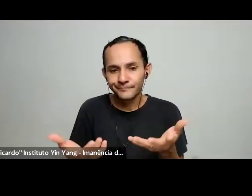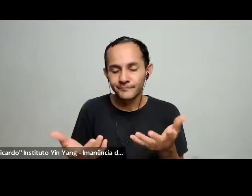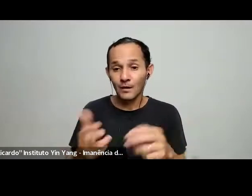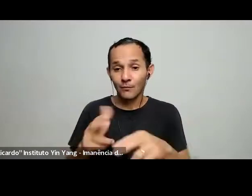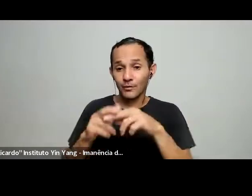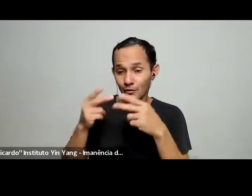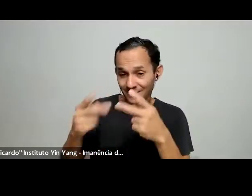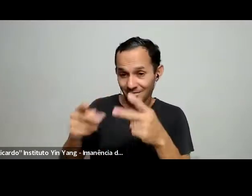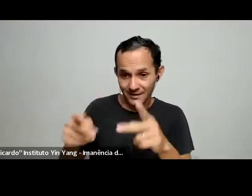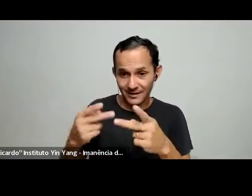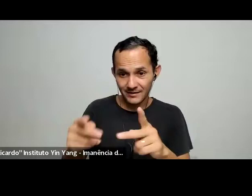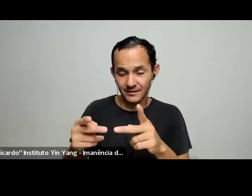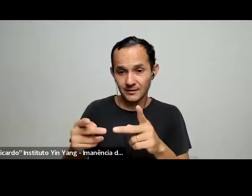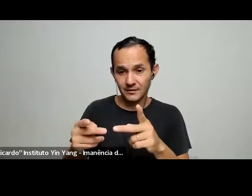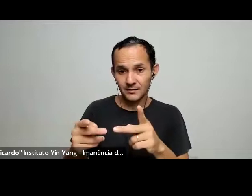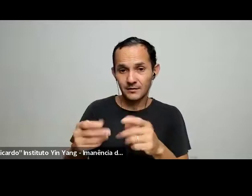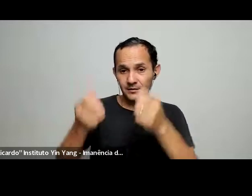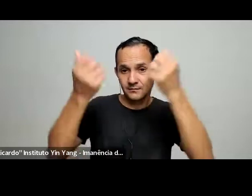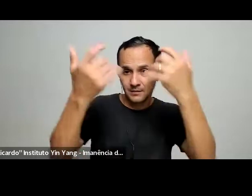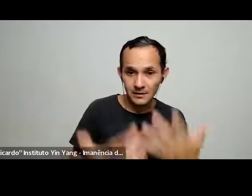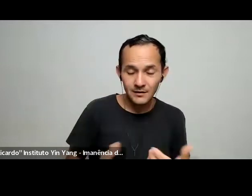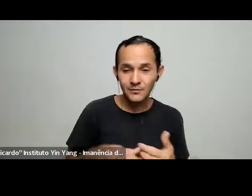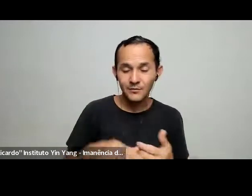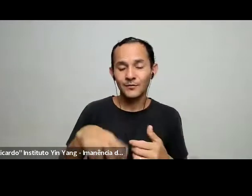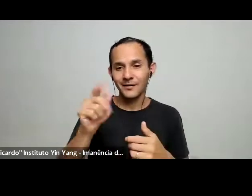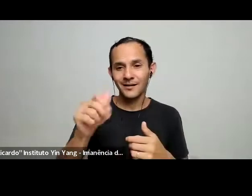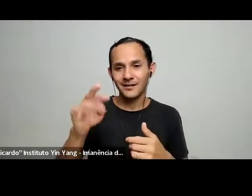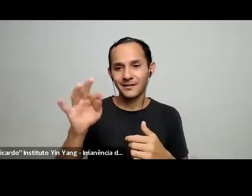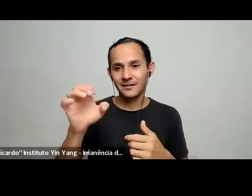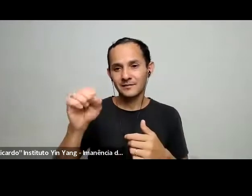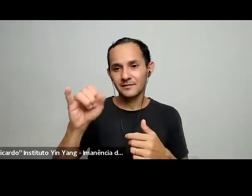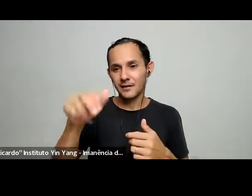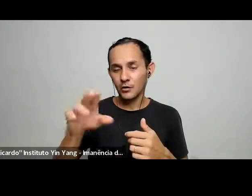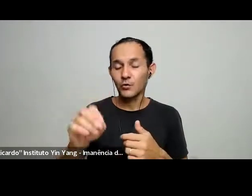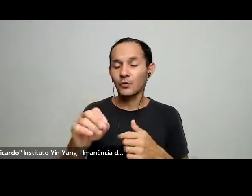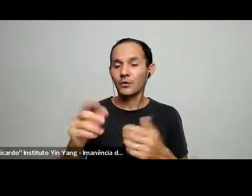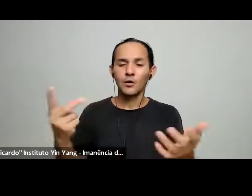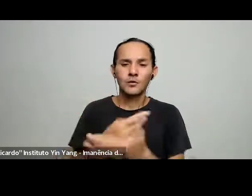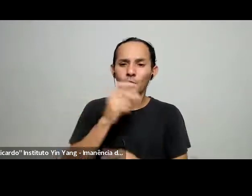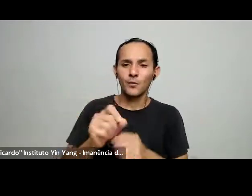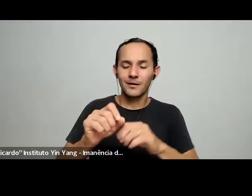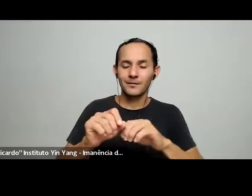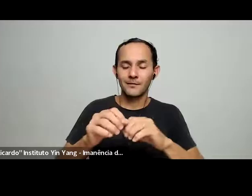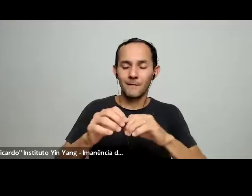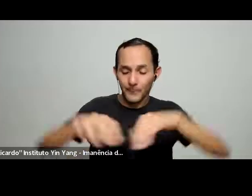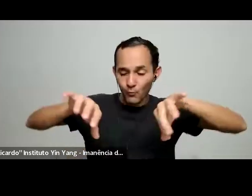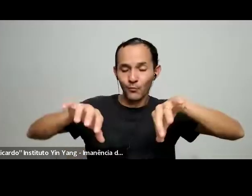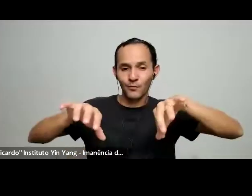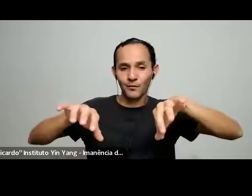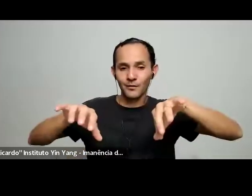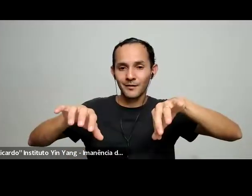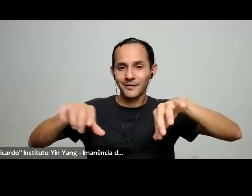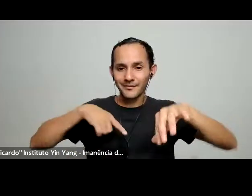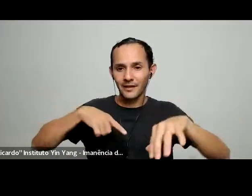através desse fato do cartesianismo, né, as partes foram divididas e hoje nós temos